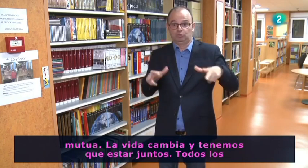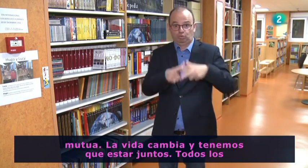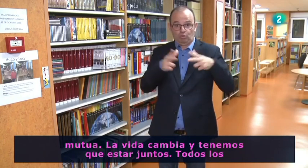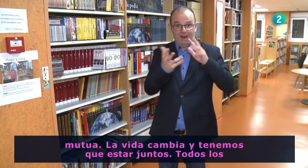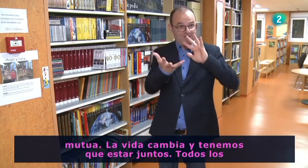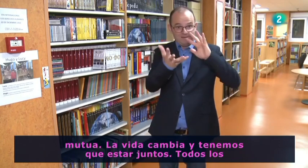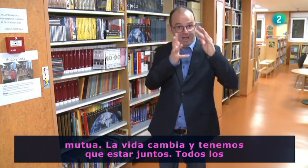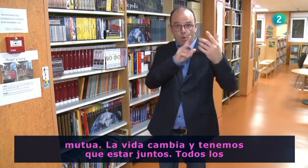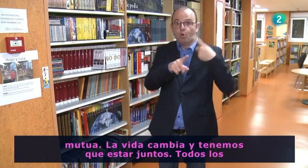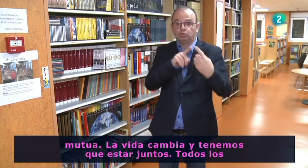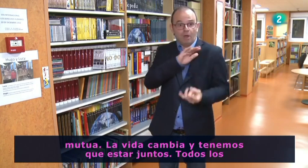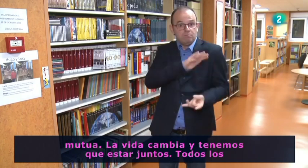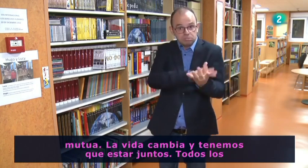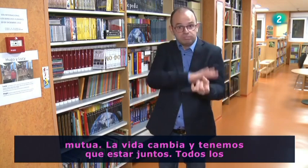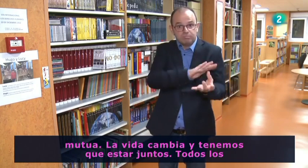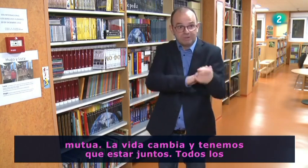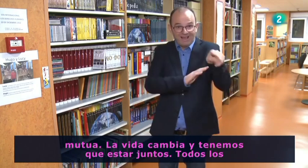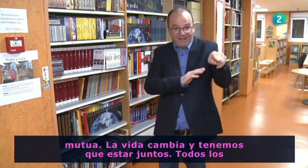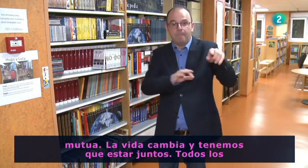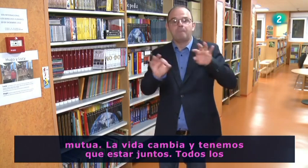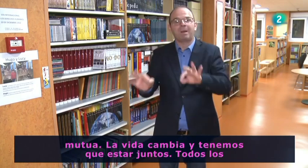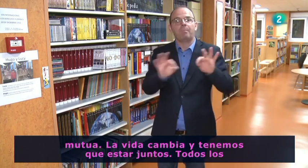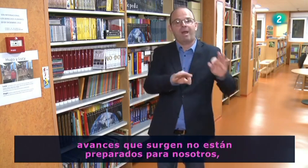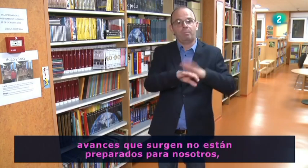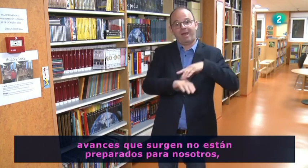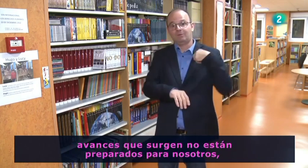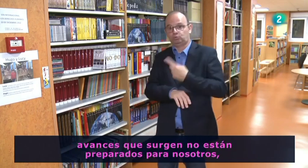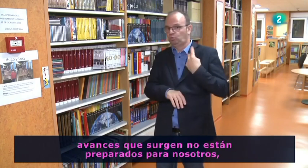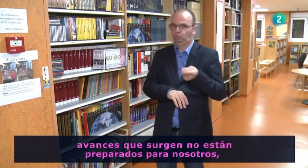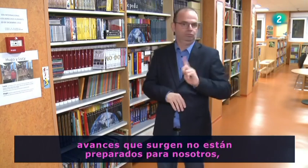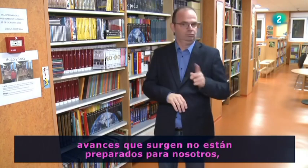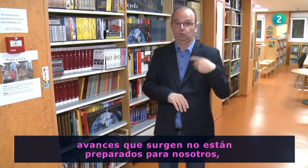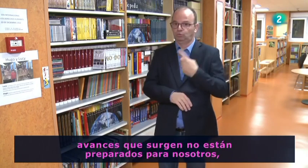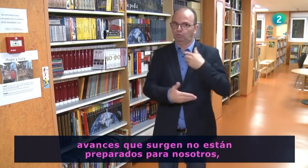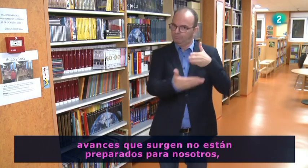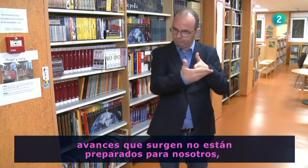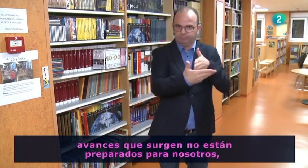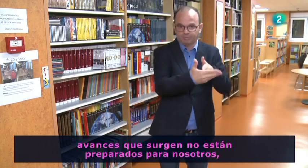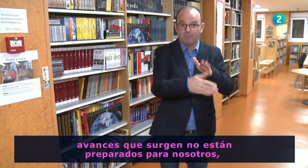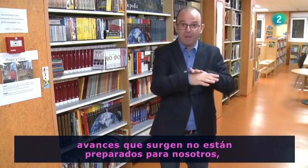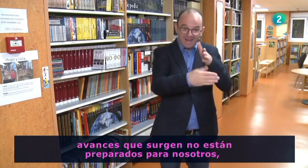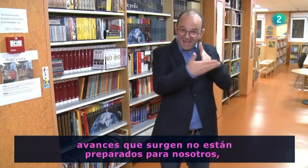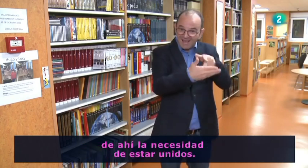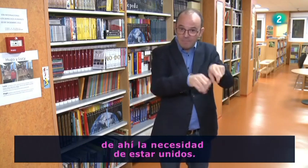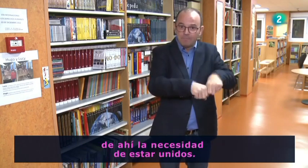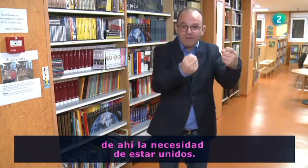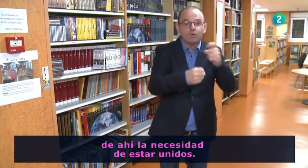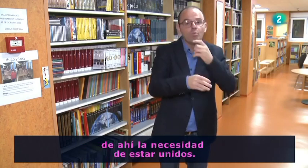cambia y tenemos que estar juntos. Todos los avances que surgen no están preparados para nosotros. De ahí la